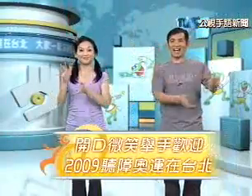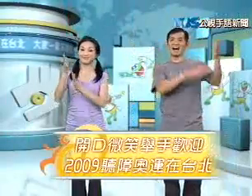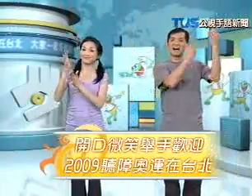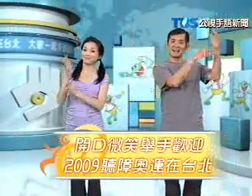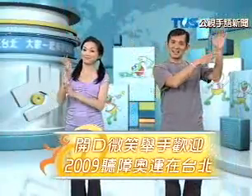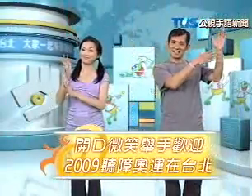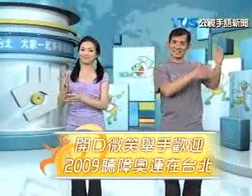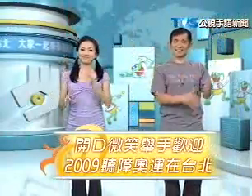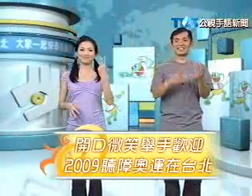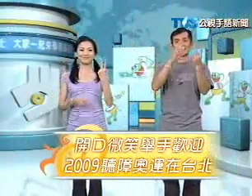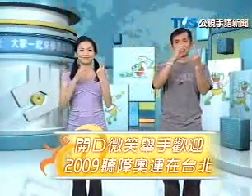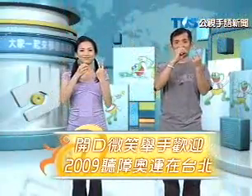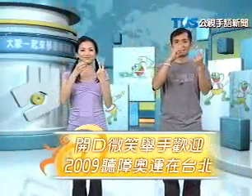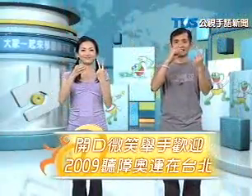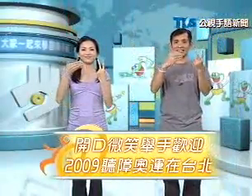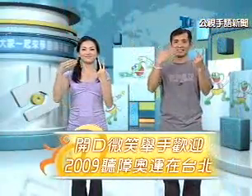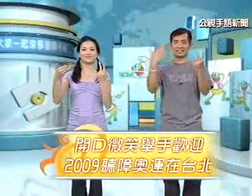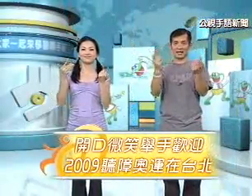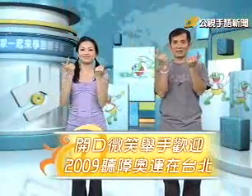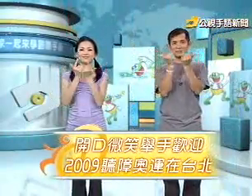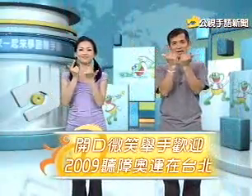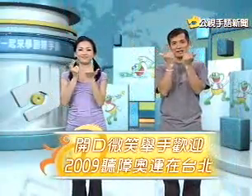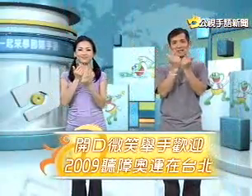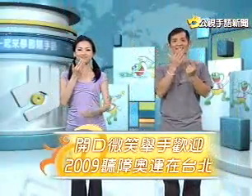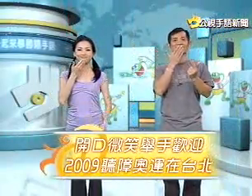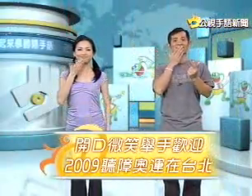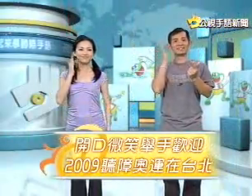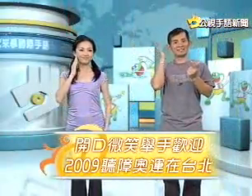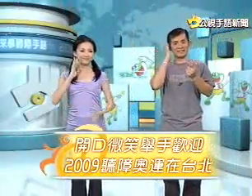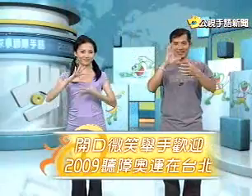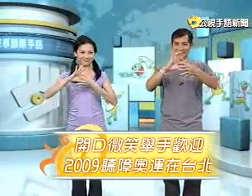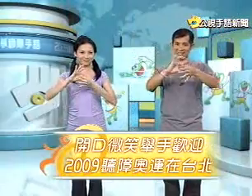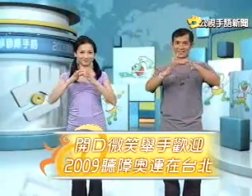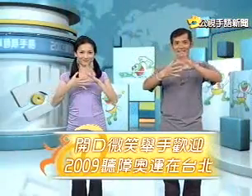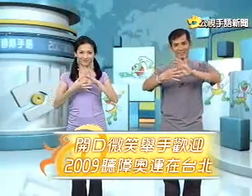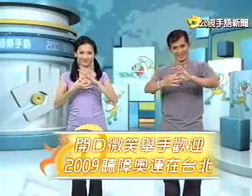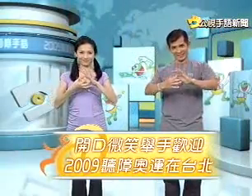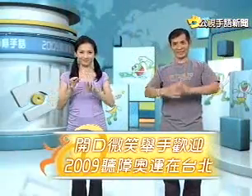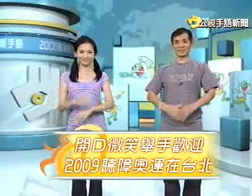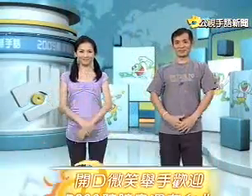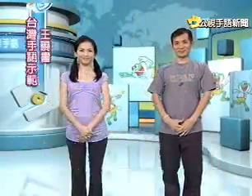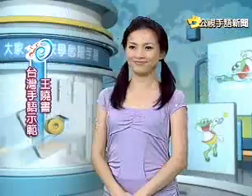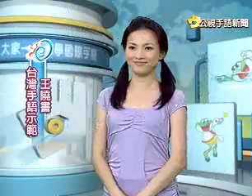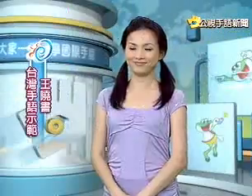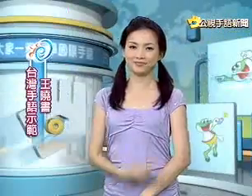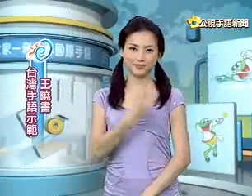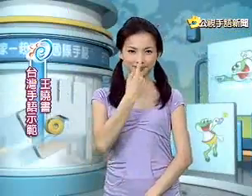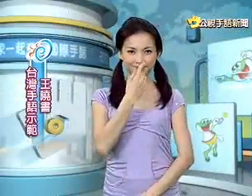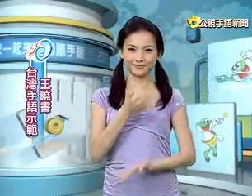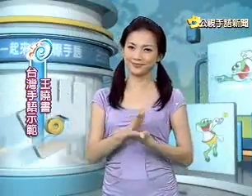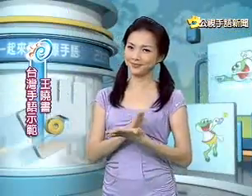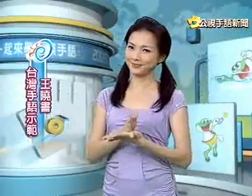微笑举手欢迎2009听障奥运在台北。 我是小